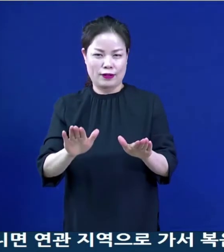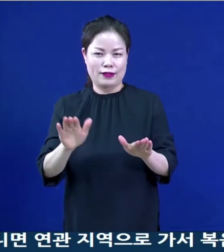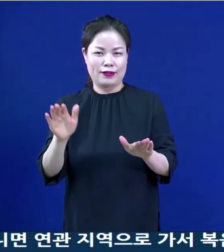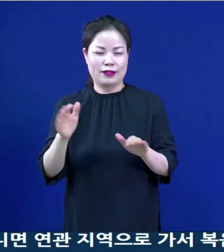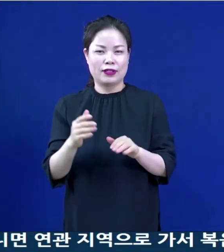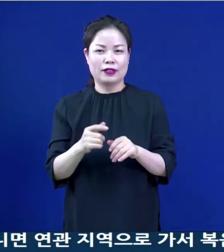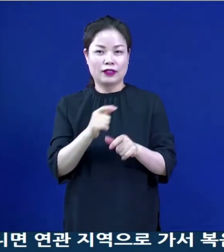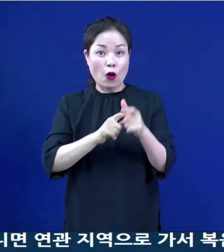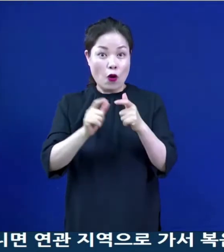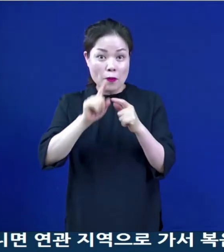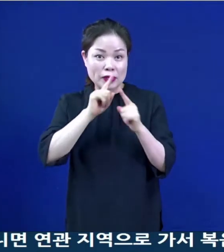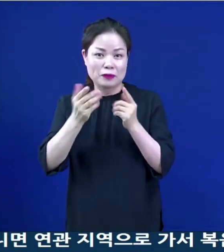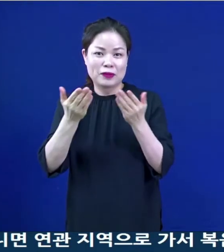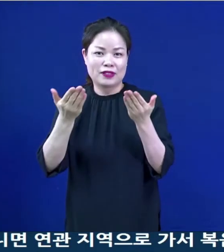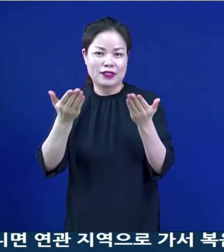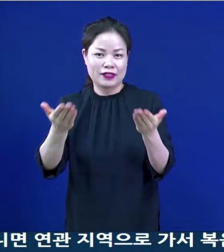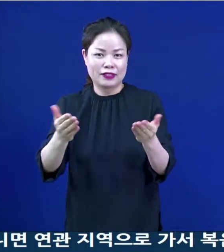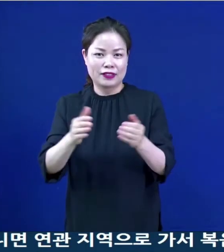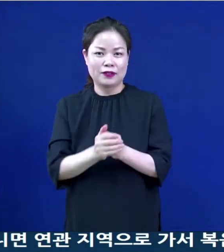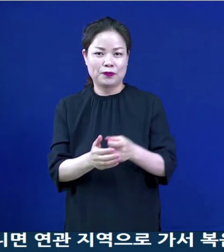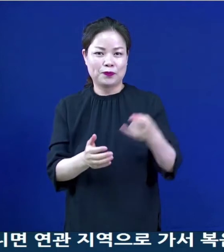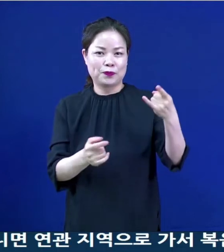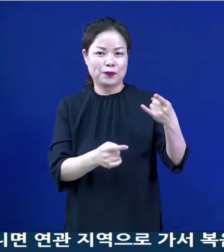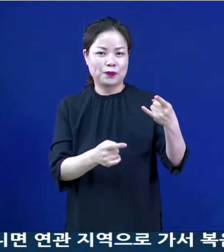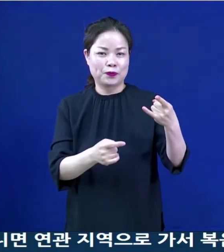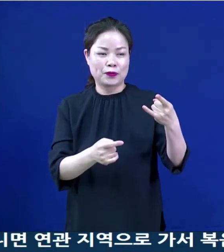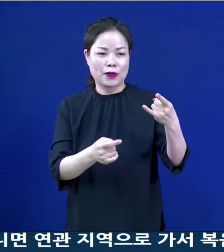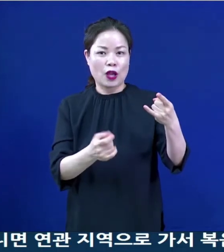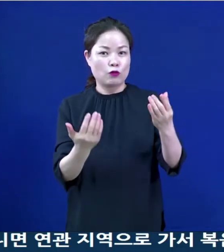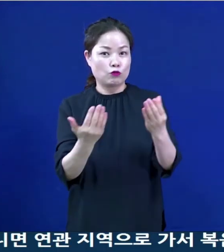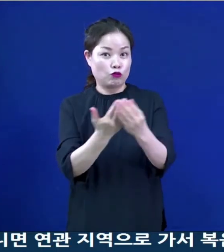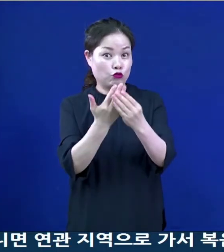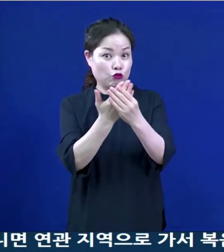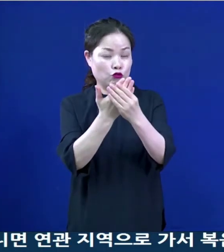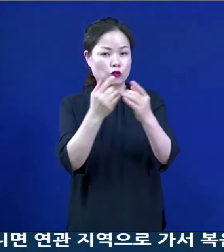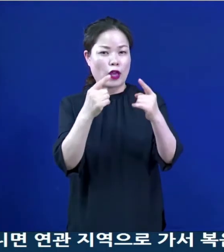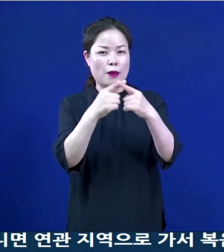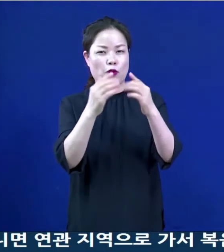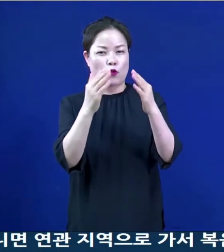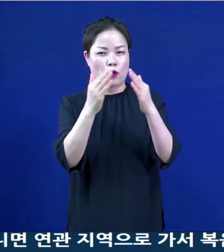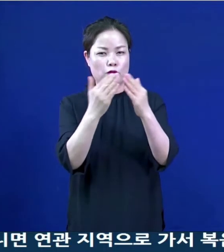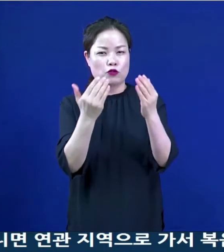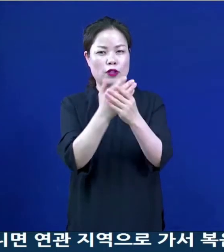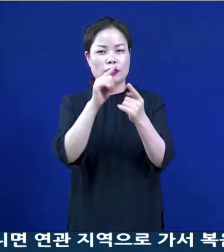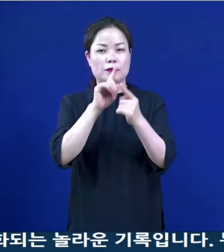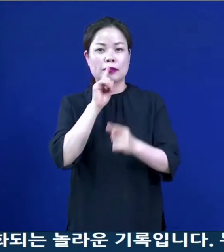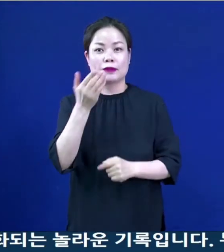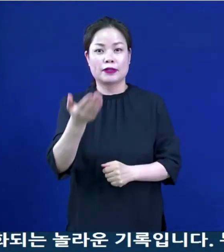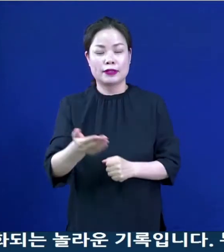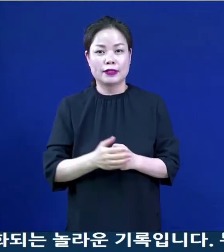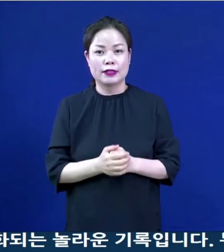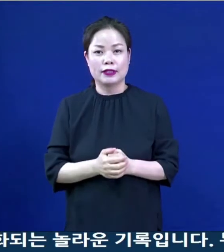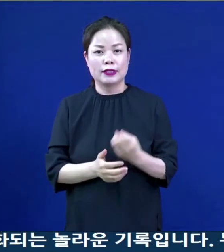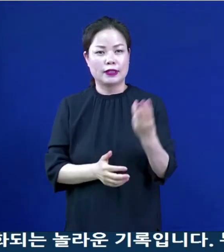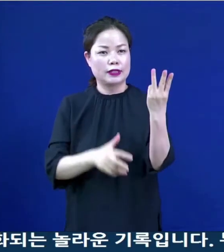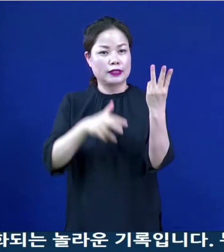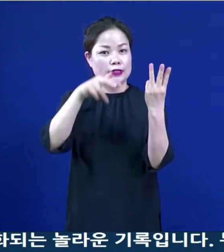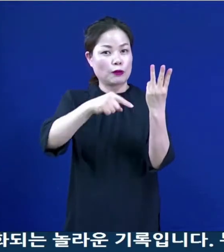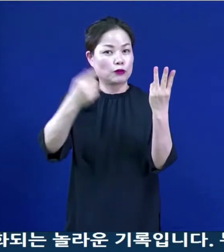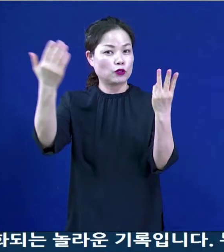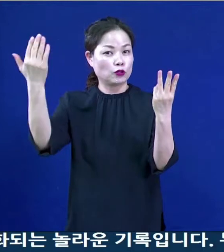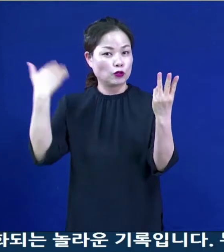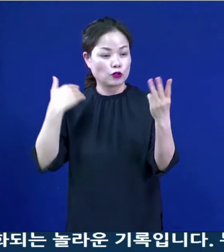그 이야기부터 시작이 돼서 에베소 부흥 이야기로 넘어가도록 하겠습니다. 3주 전에 이제